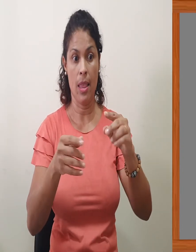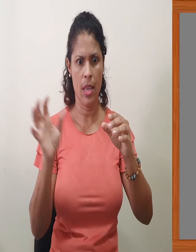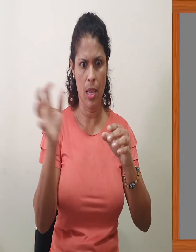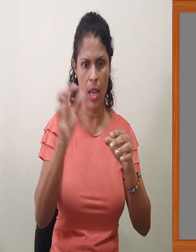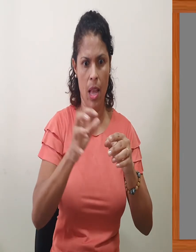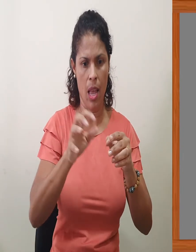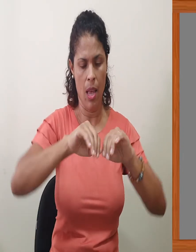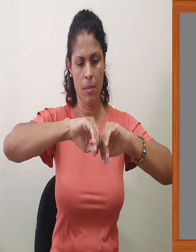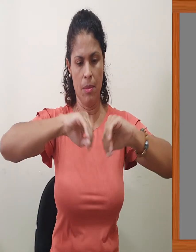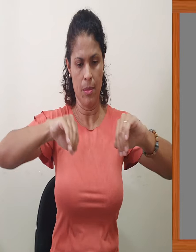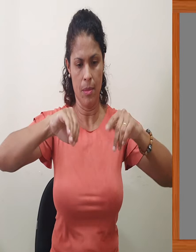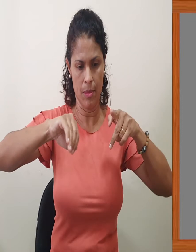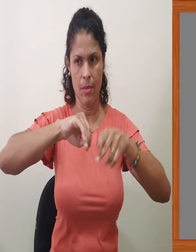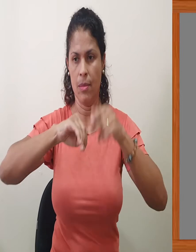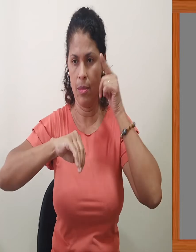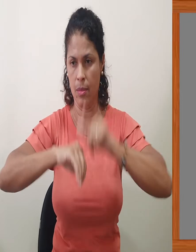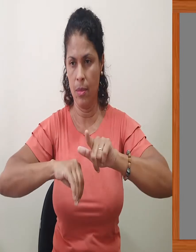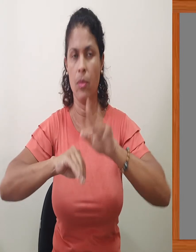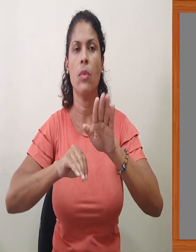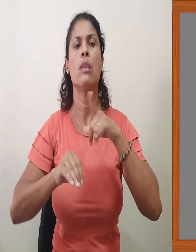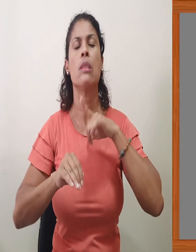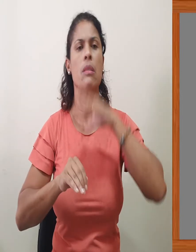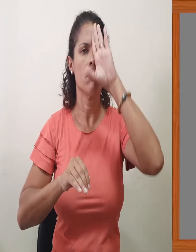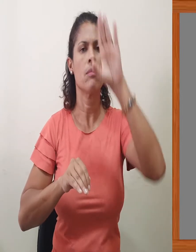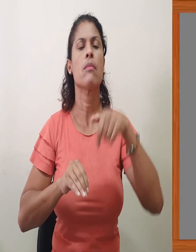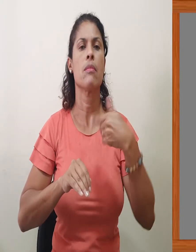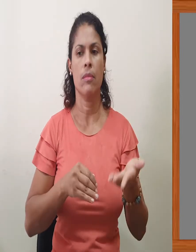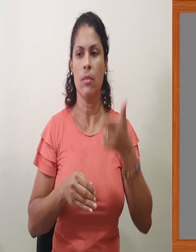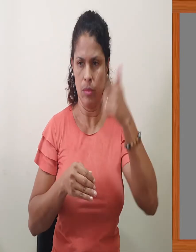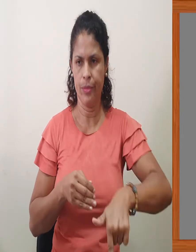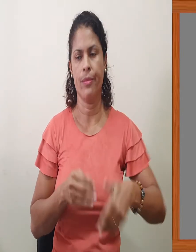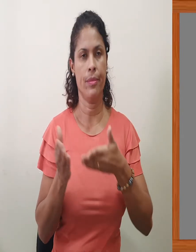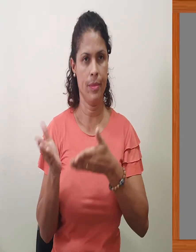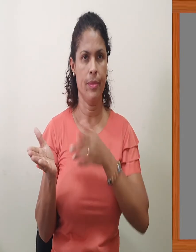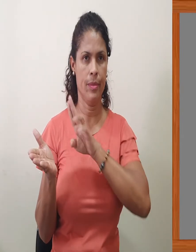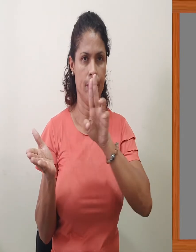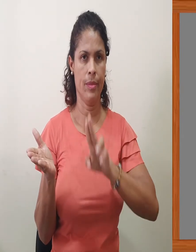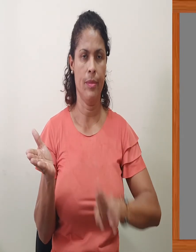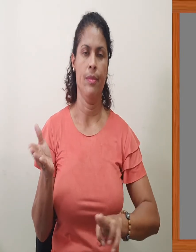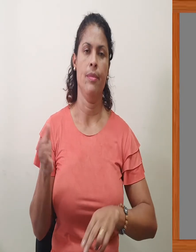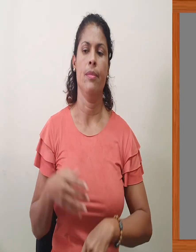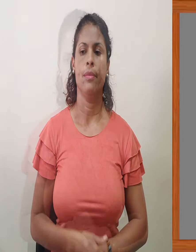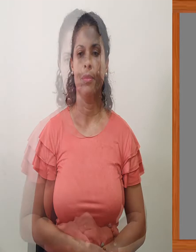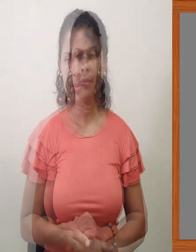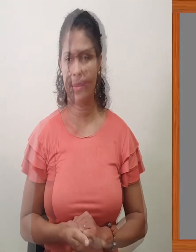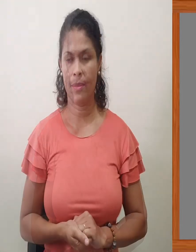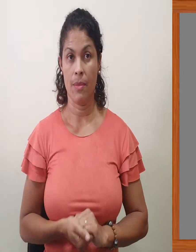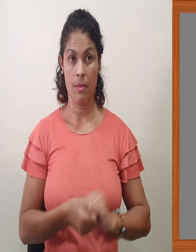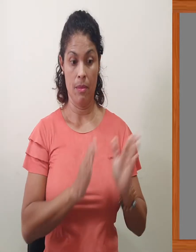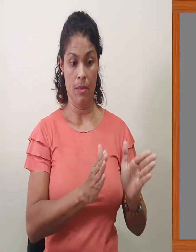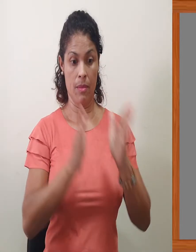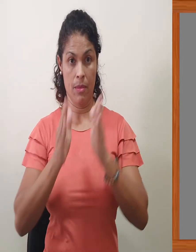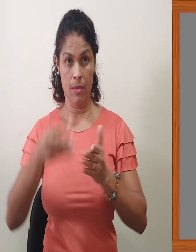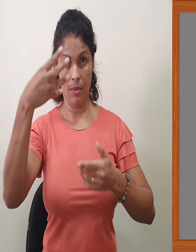Na promoção, os oncopromotores atuam sobre as células geneticamente alteradas, convertendo-as